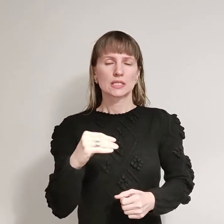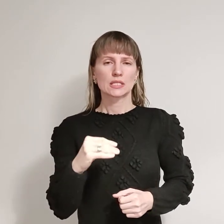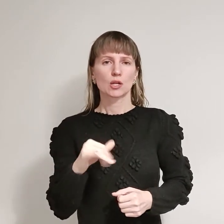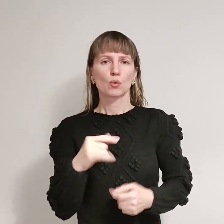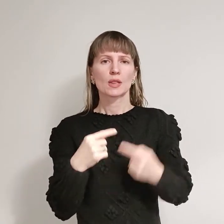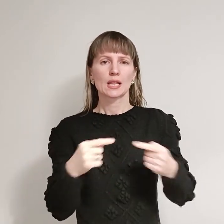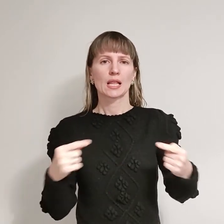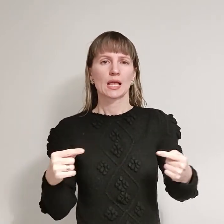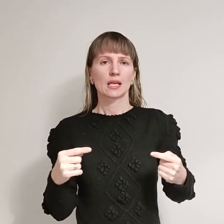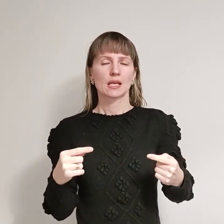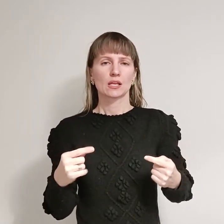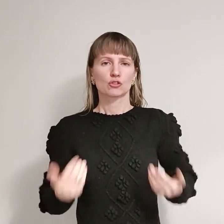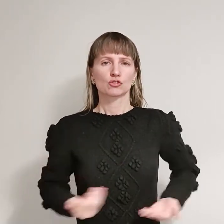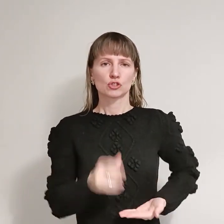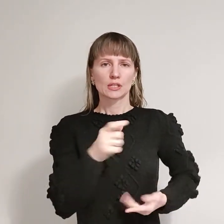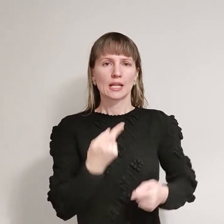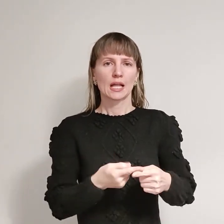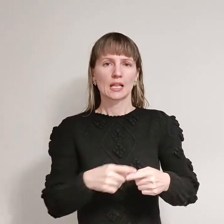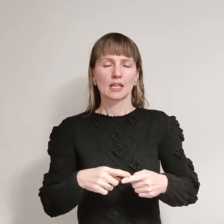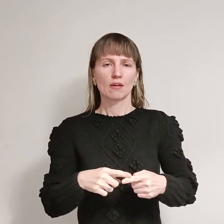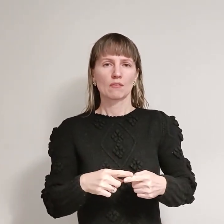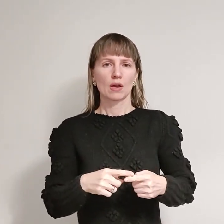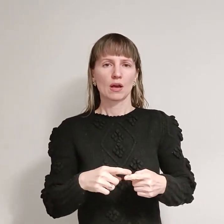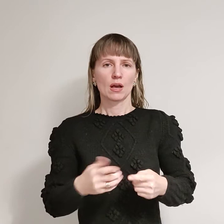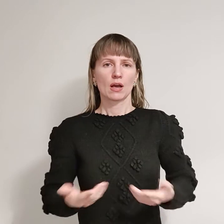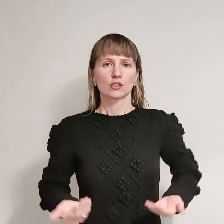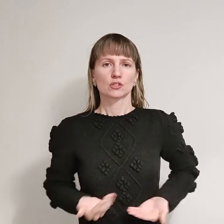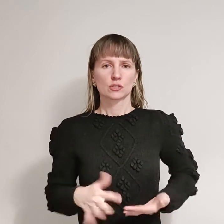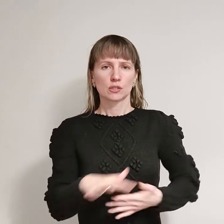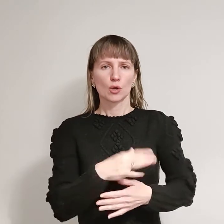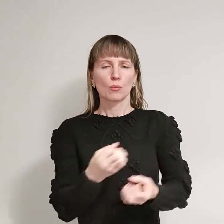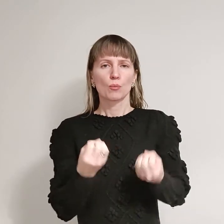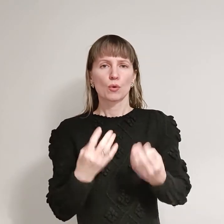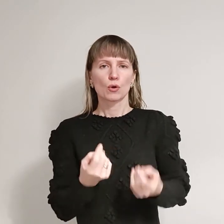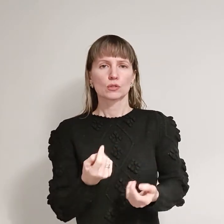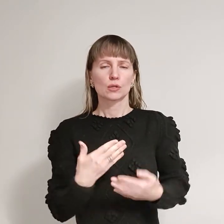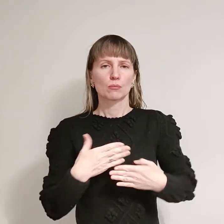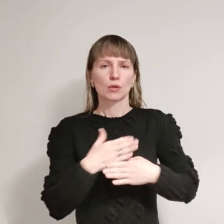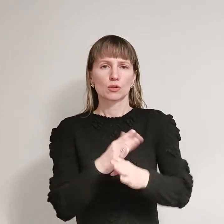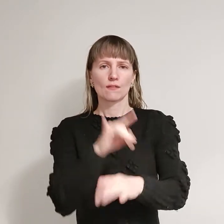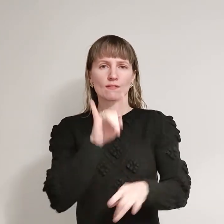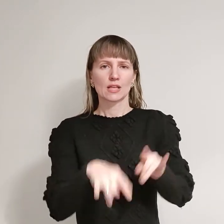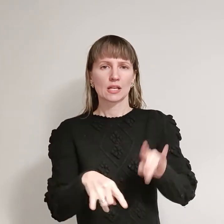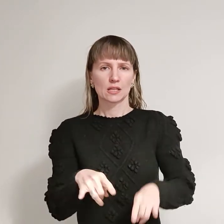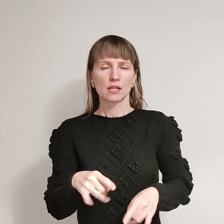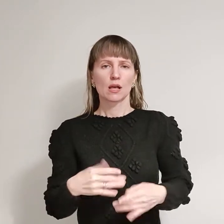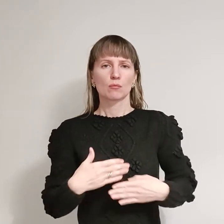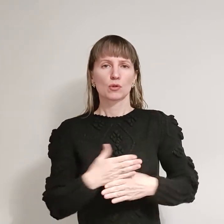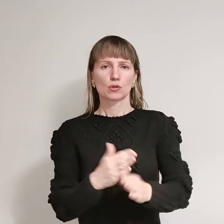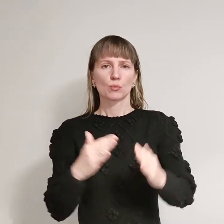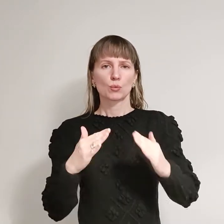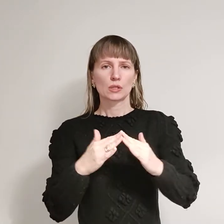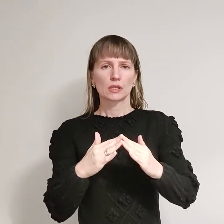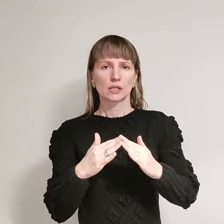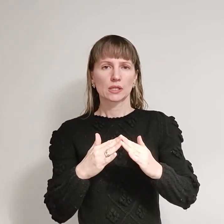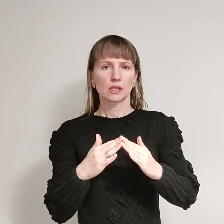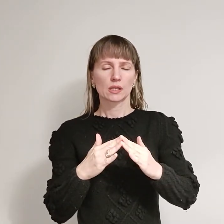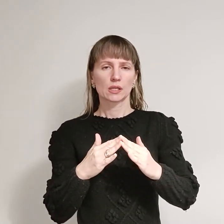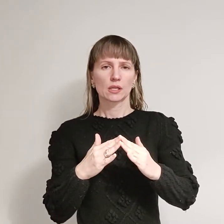деяких мешканців цього населеного пункту просто потрощені вікна, потрощені будинки,